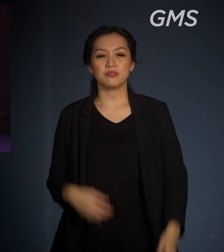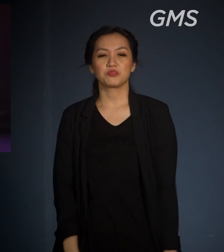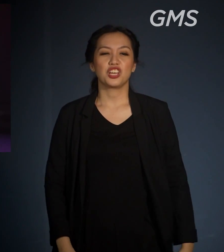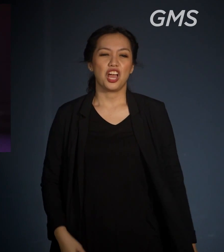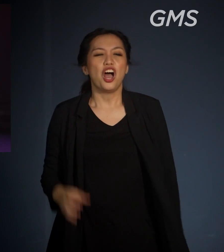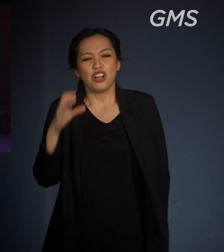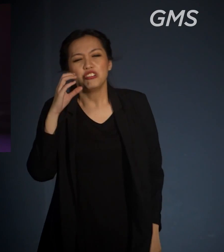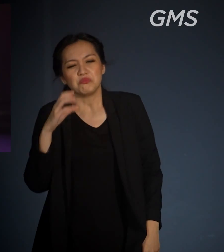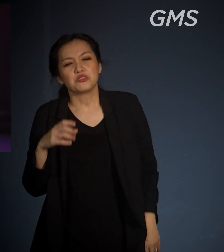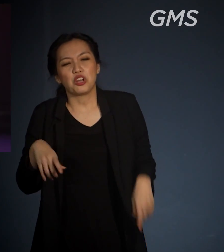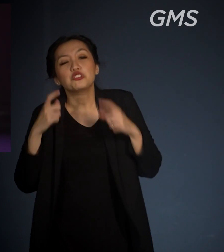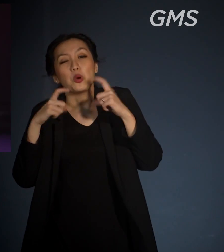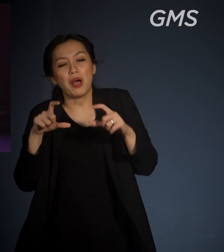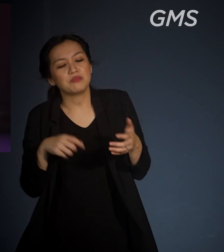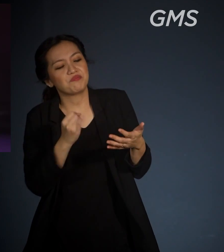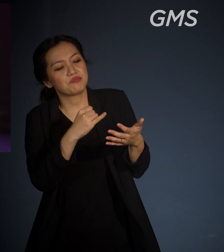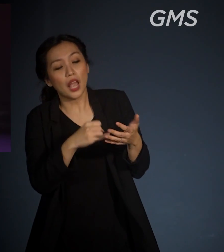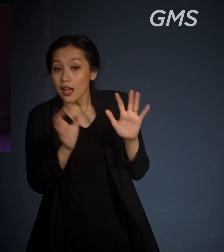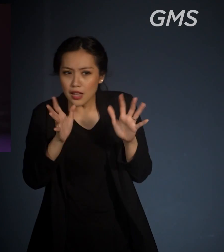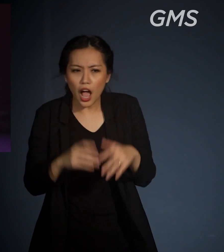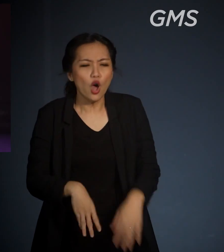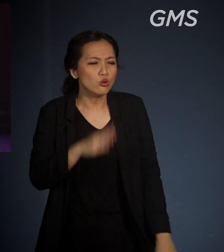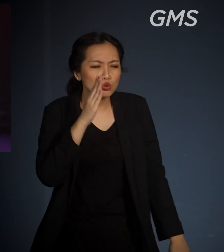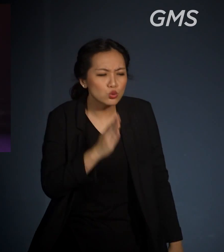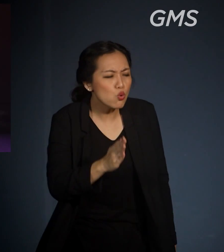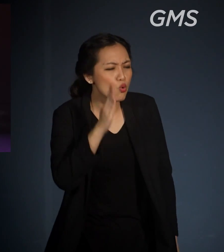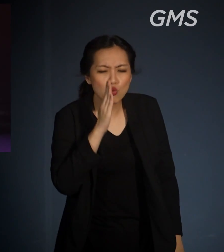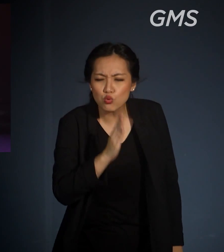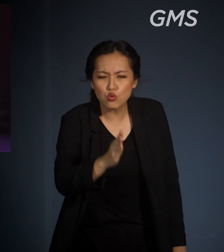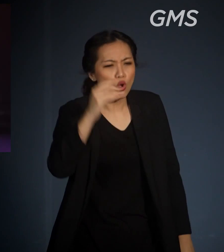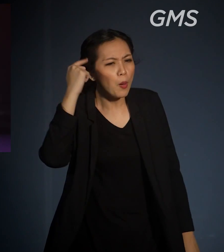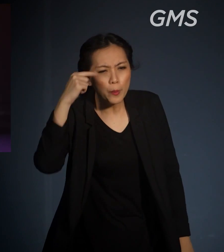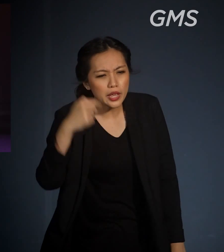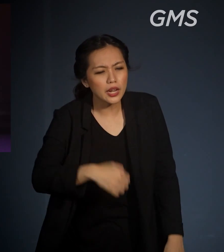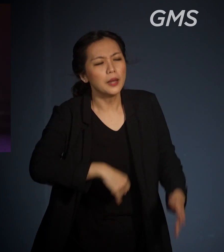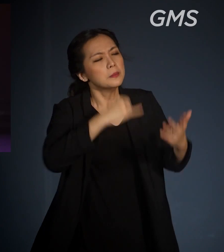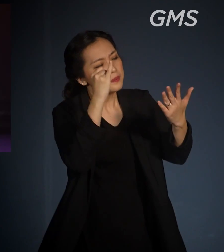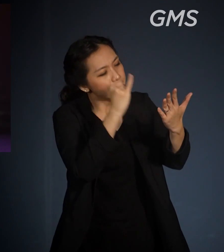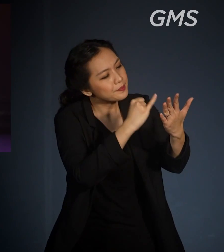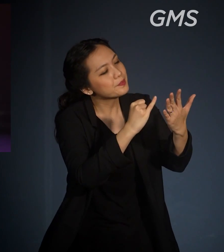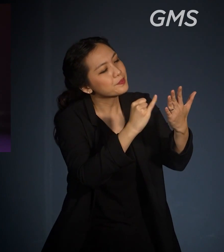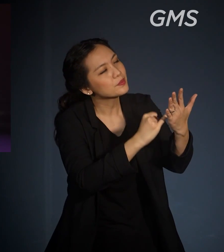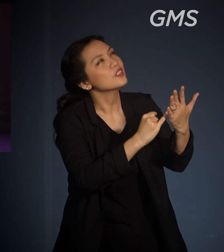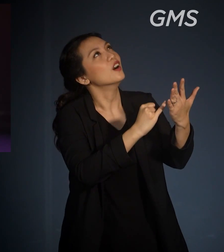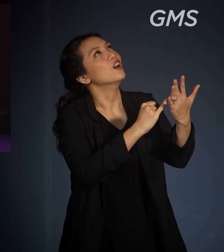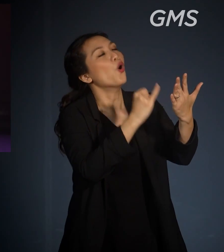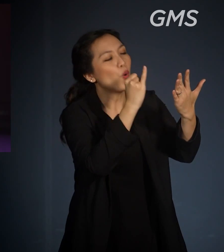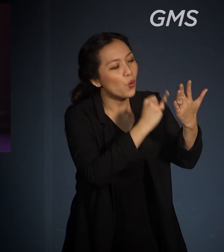tiba-tiba bersin lalu muncul kita. Enggak. Tuhan itu sudah memikirkan matang-matang sebelum kita ini